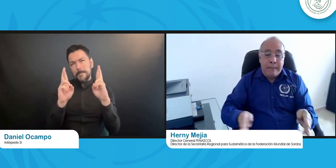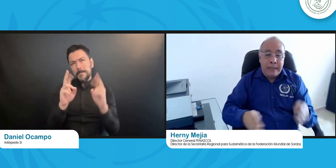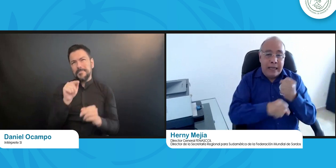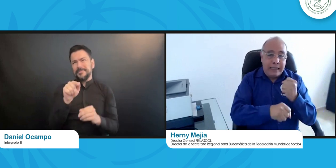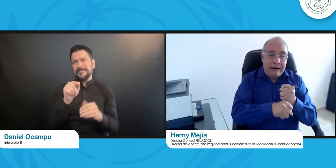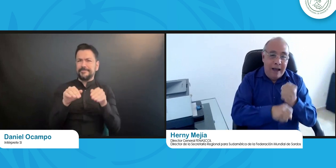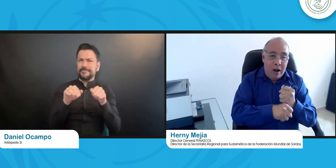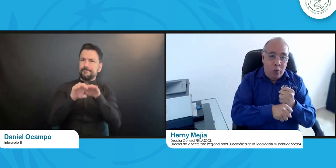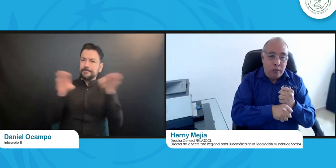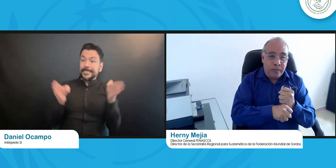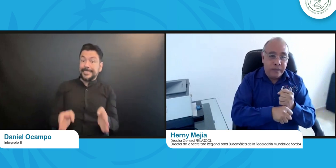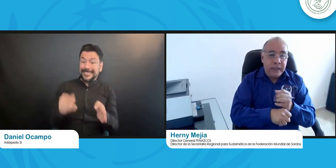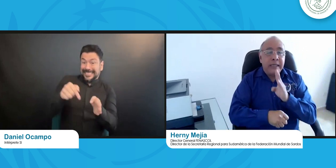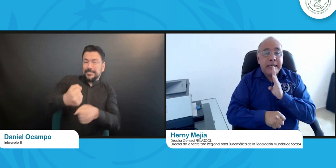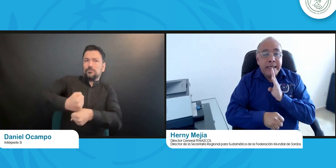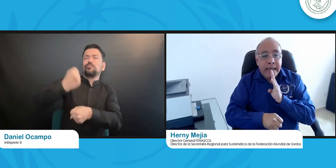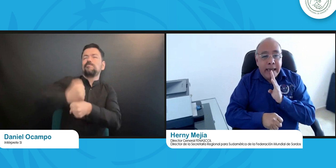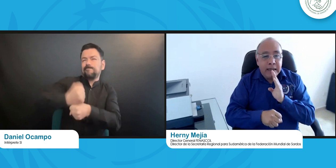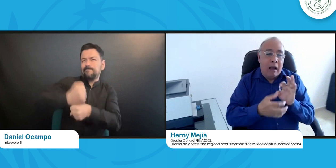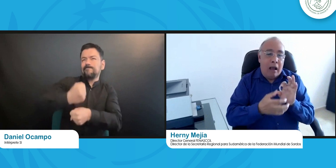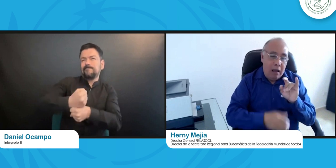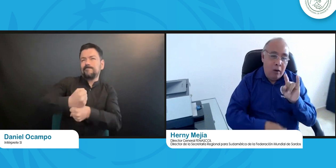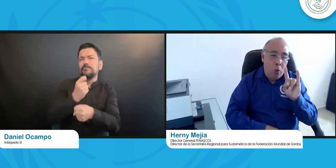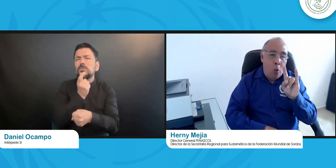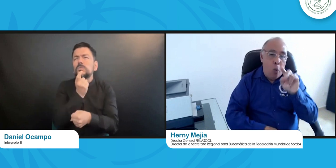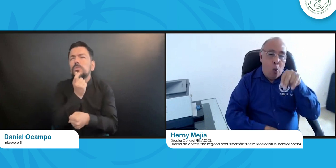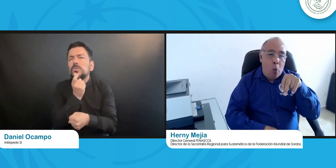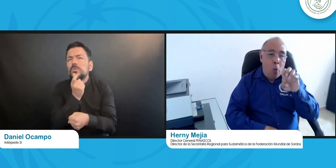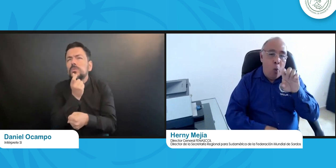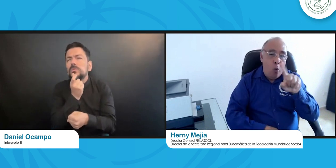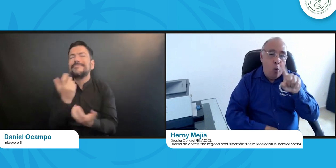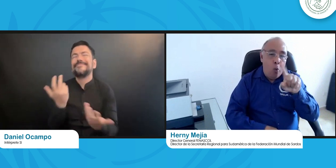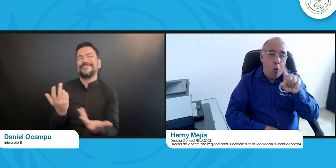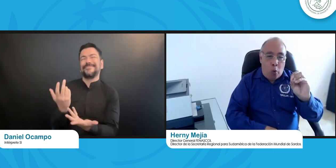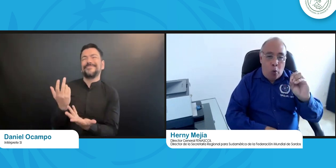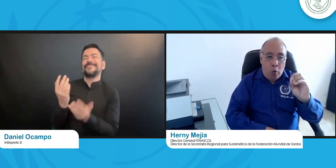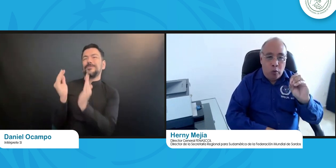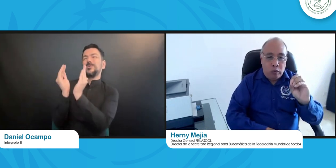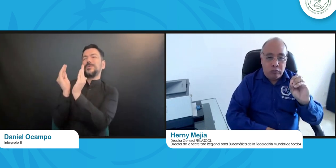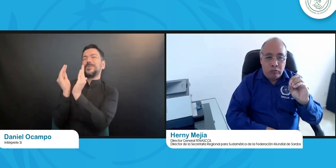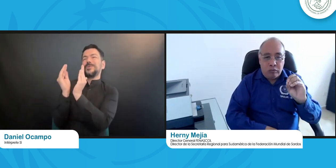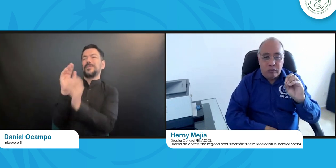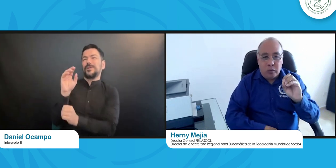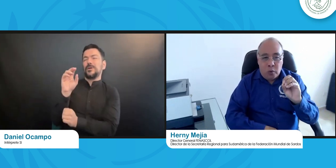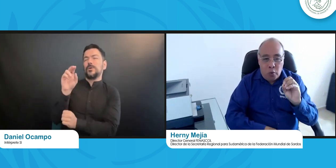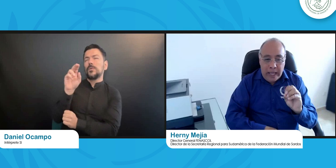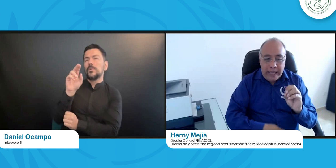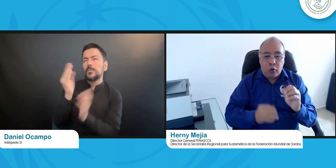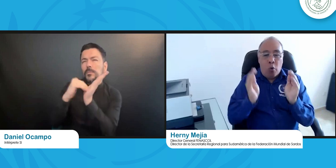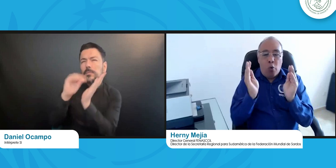ojalá que de ahora en adelante podamos crear mesas de trabajo con la UNESCO,